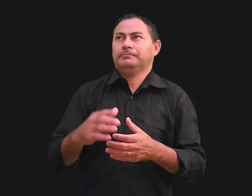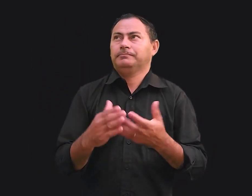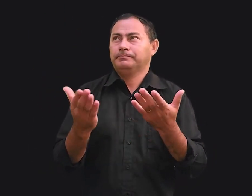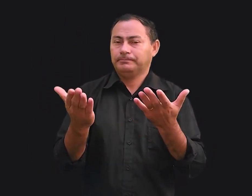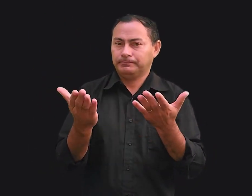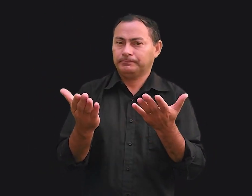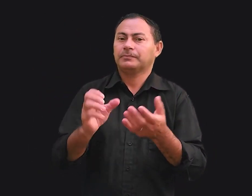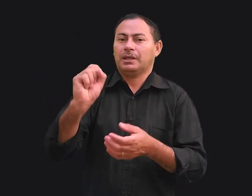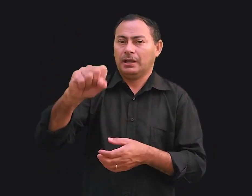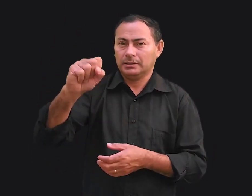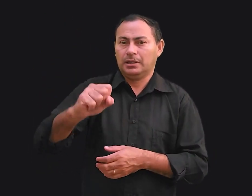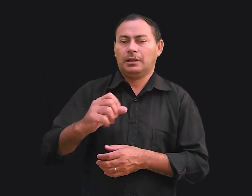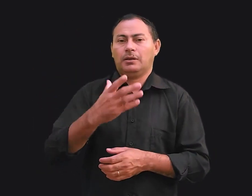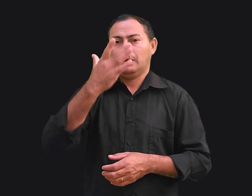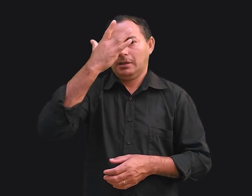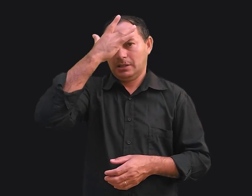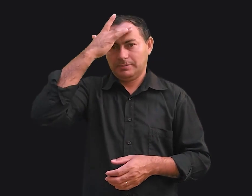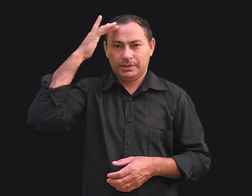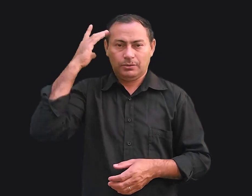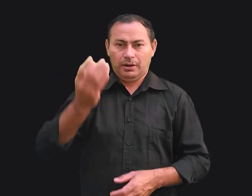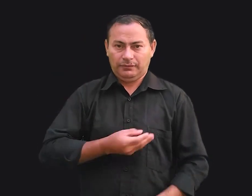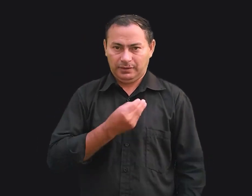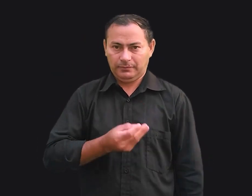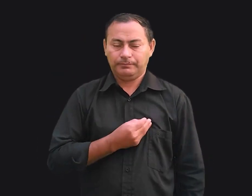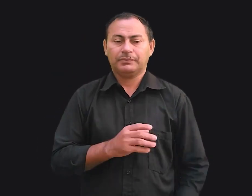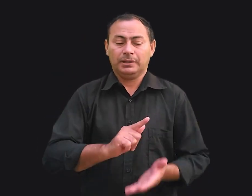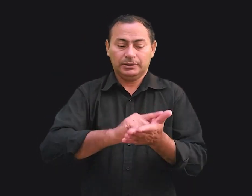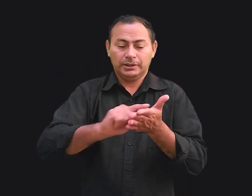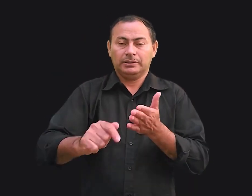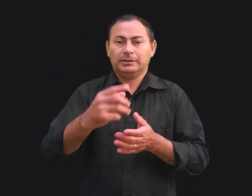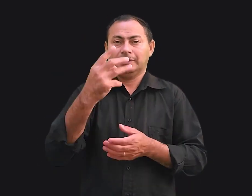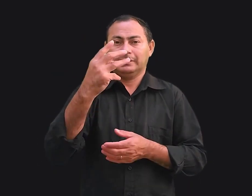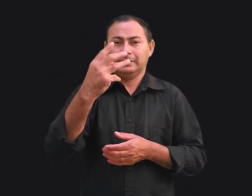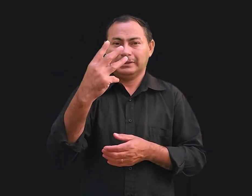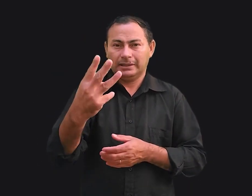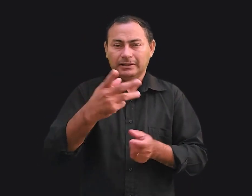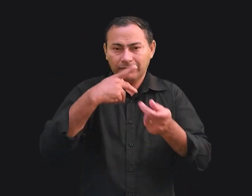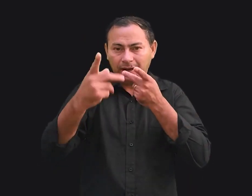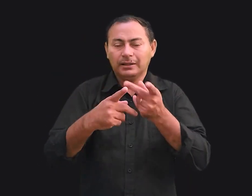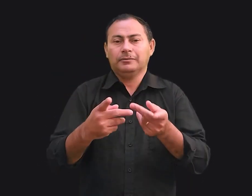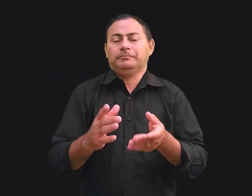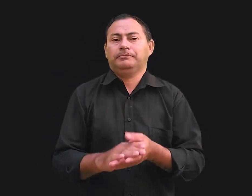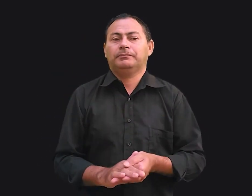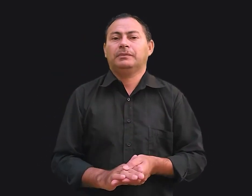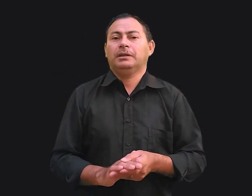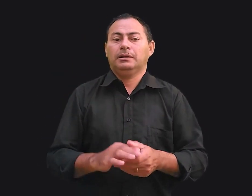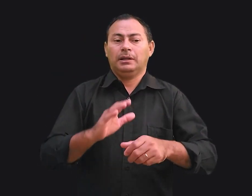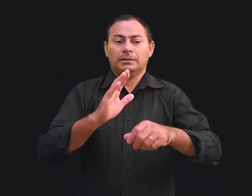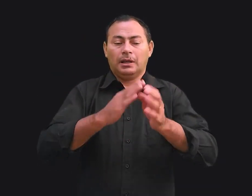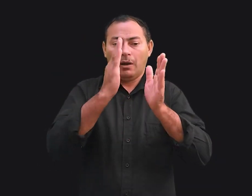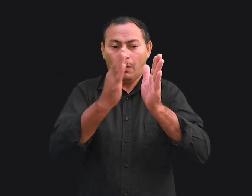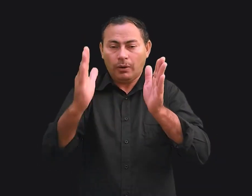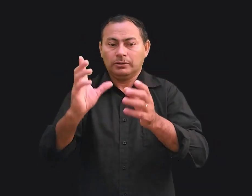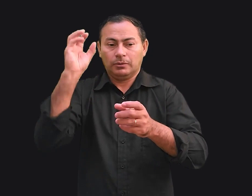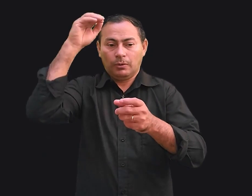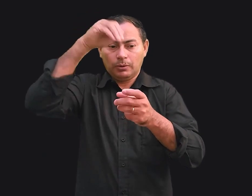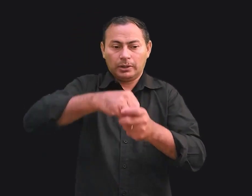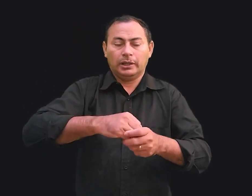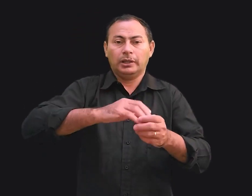Deus. É assim que o homem vive. Gênesis 13 está dizendo alegoricamente, foi nessa ordem que coloquei o homem no